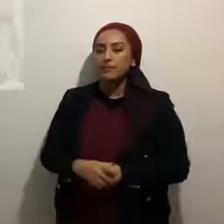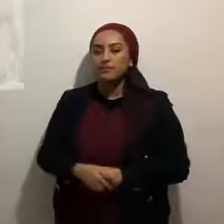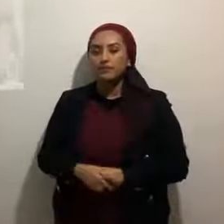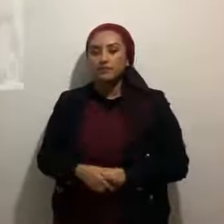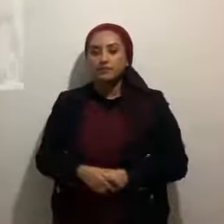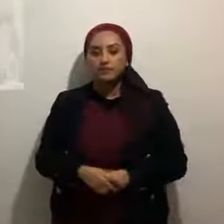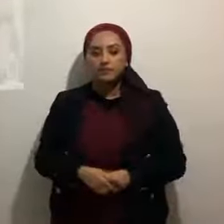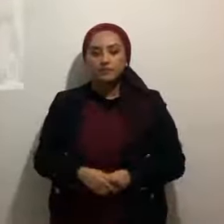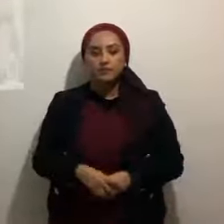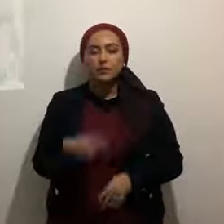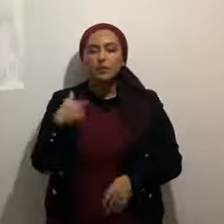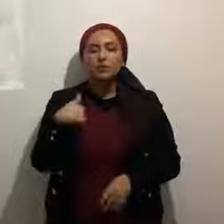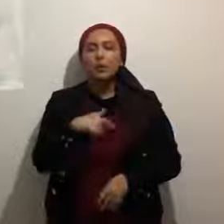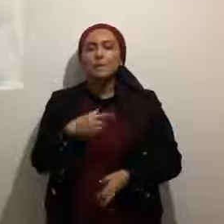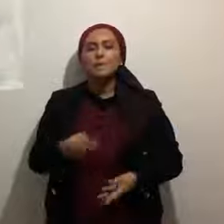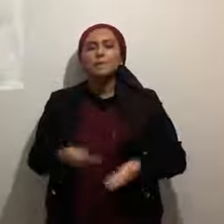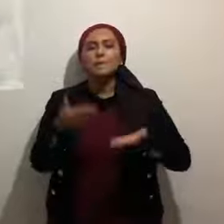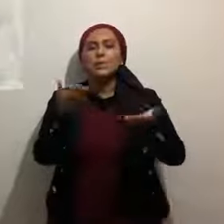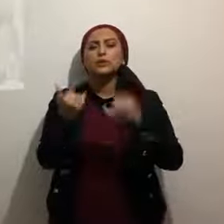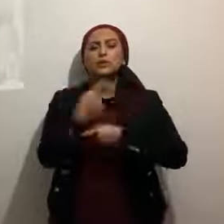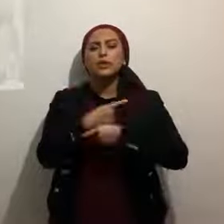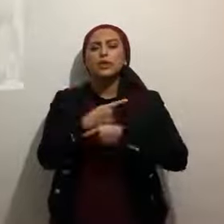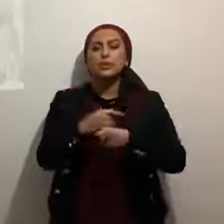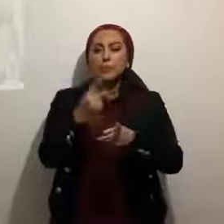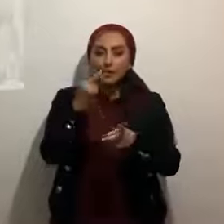Entonces, ¿qué te aconsejo el día de hoy? Mantente alerta.